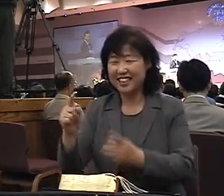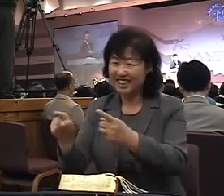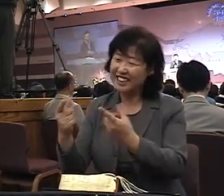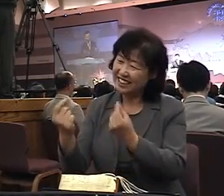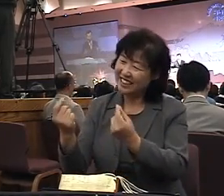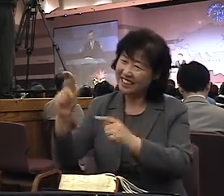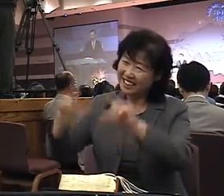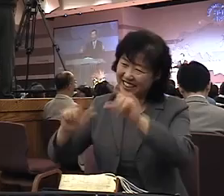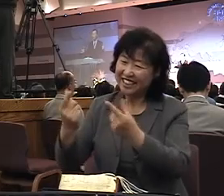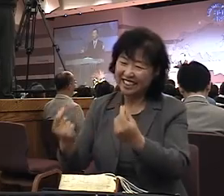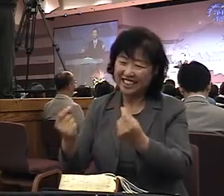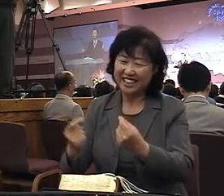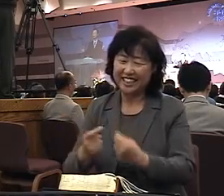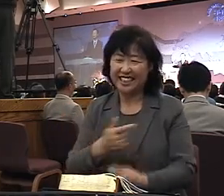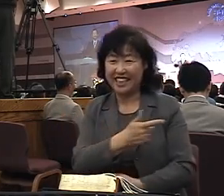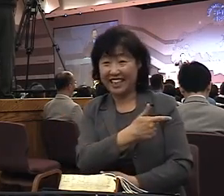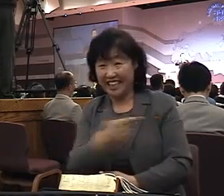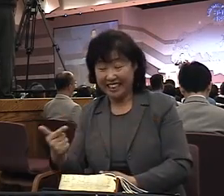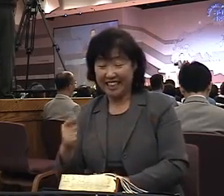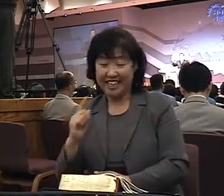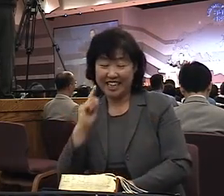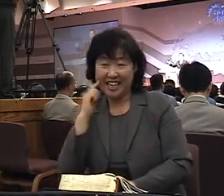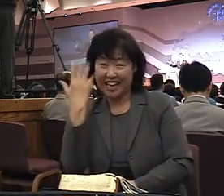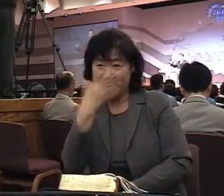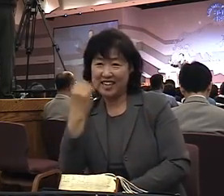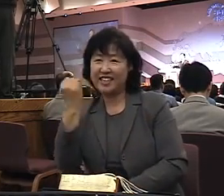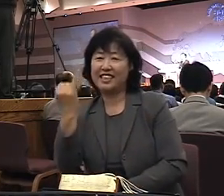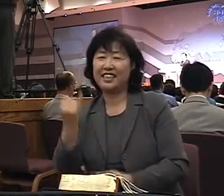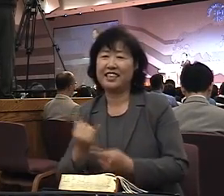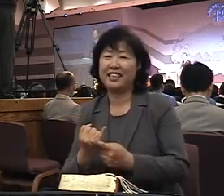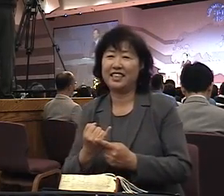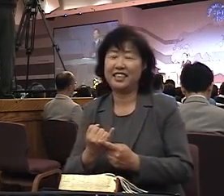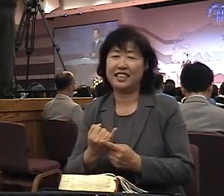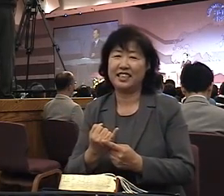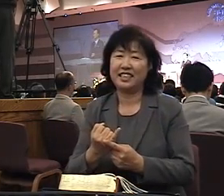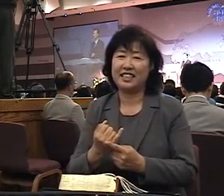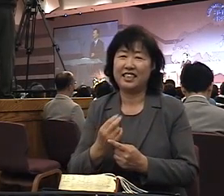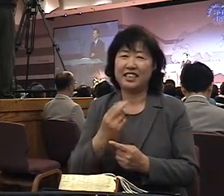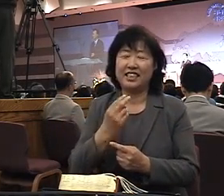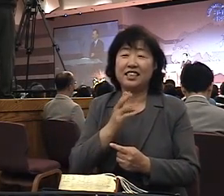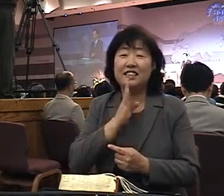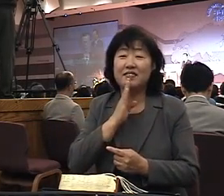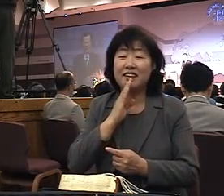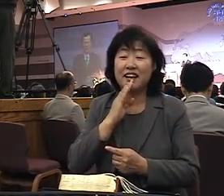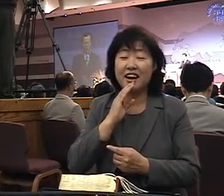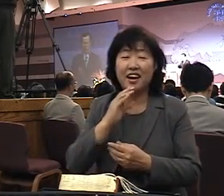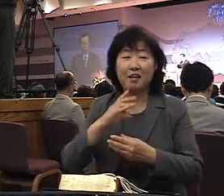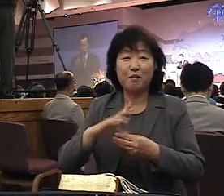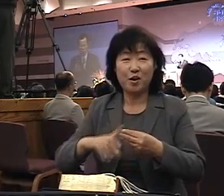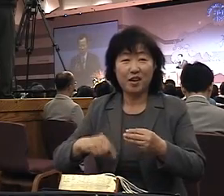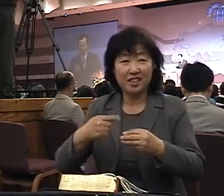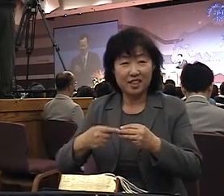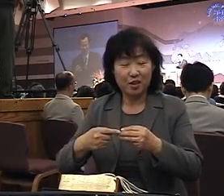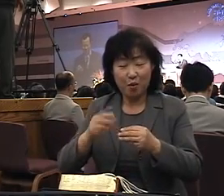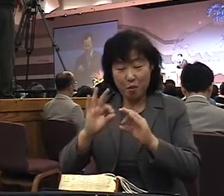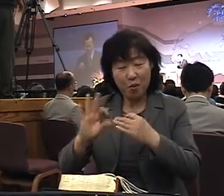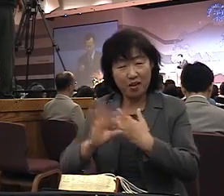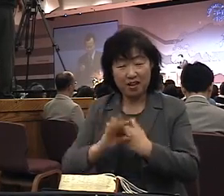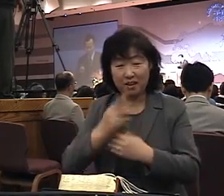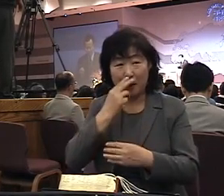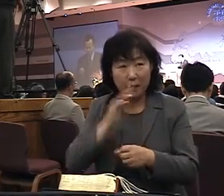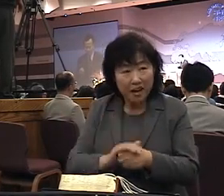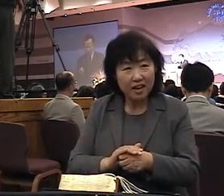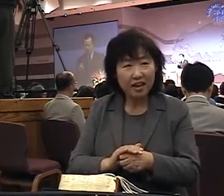경우에도 아주 굉장히 아름다운 여인인데 그의 스토리를 들어보니까 기가 막히거든요. 근데 하여튼 그 룻의